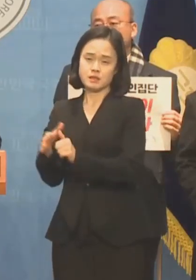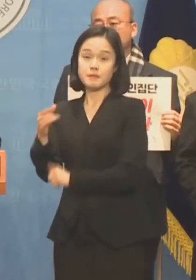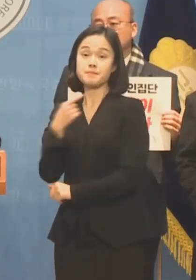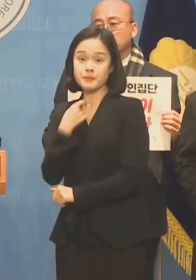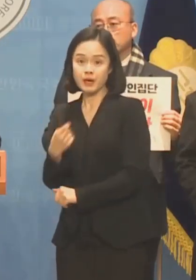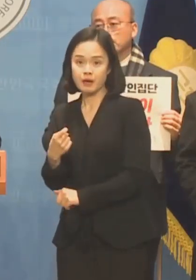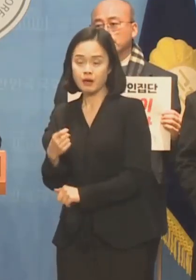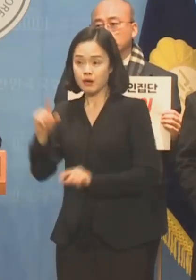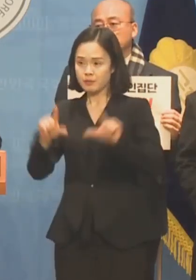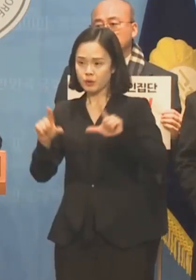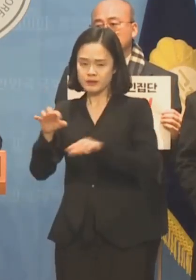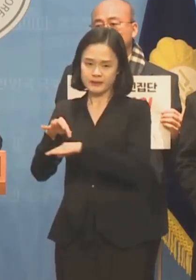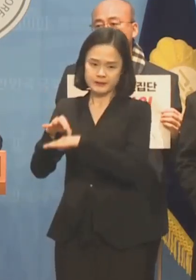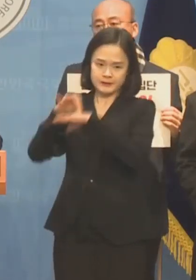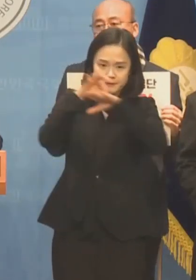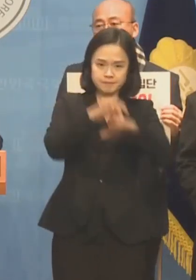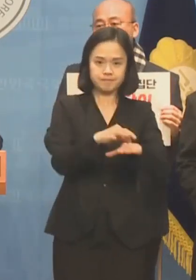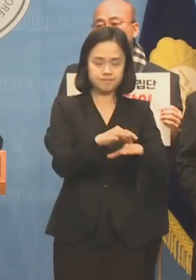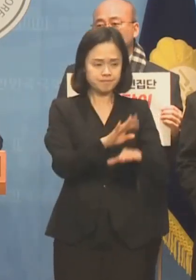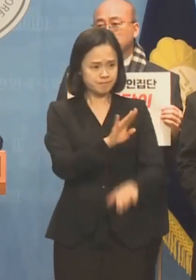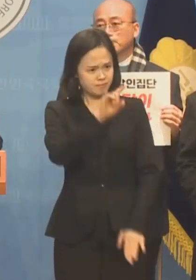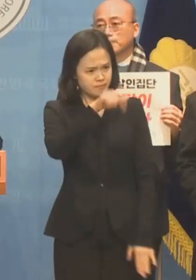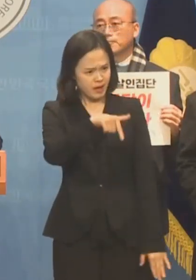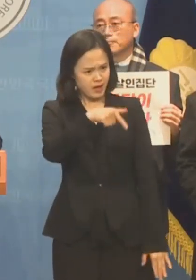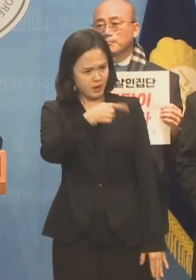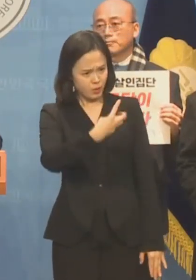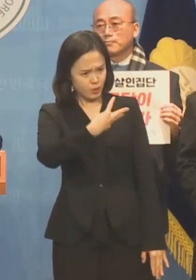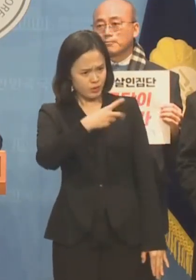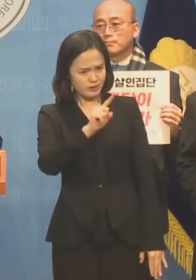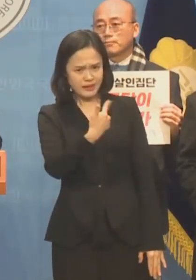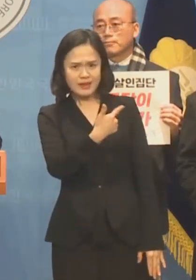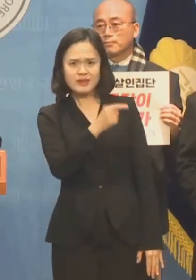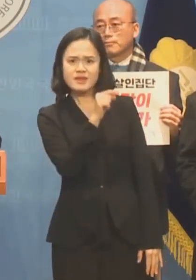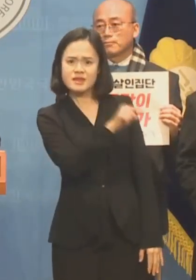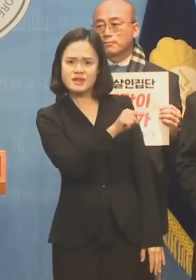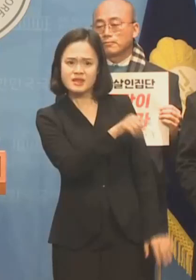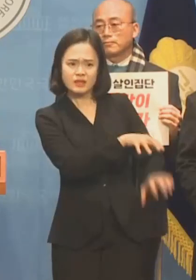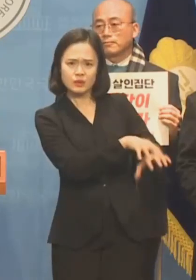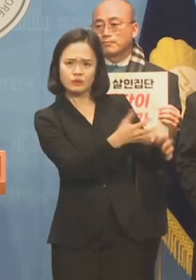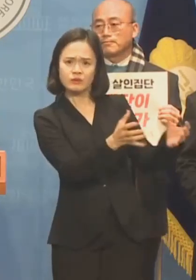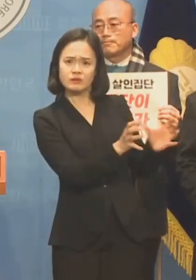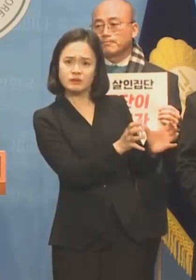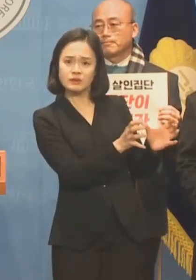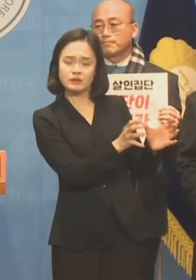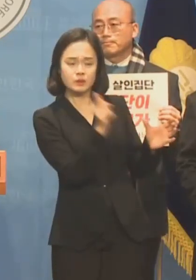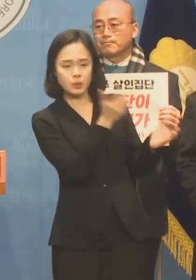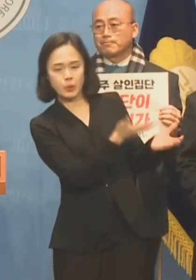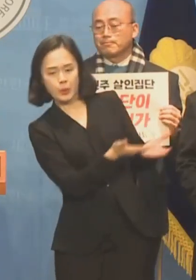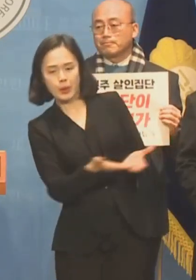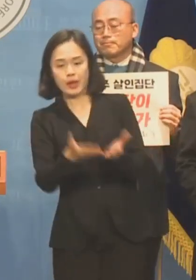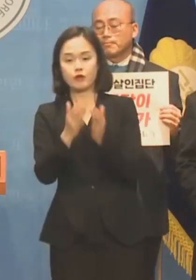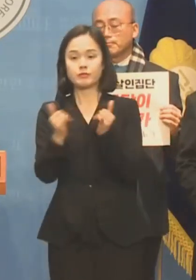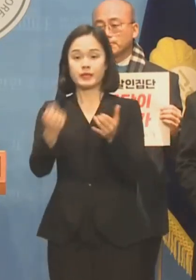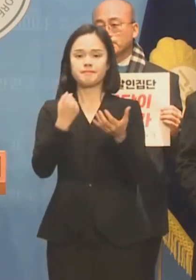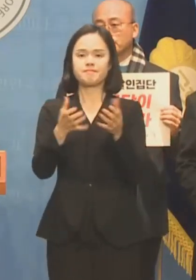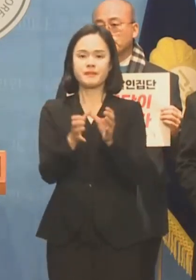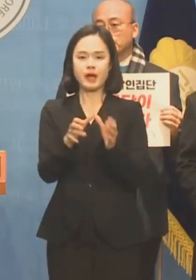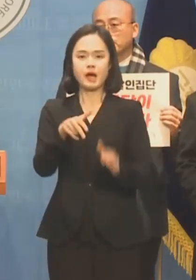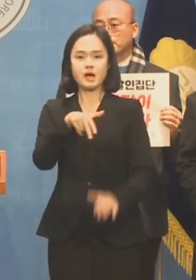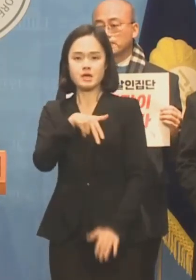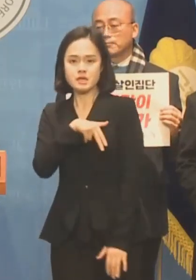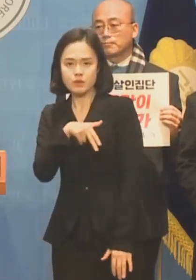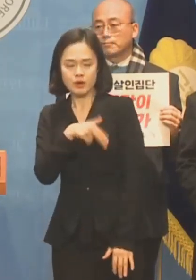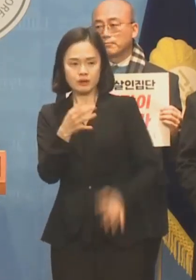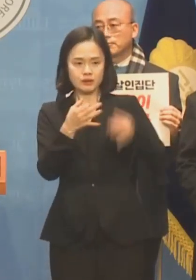그들을 공식적으로 국민들에게 소개를 시켜주고 있는 국민의힘 당과 그리고